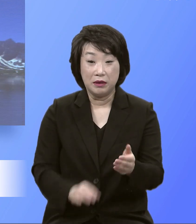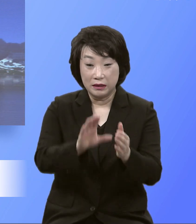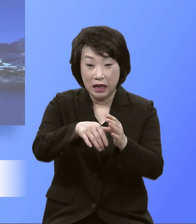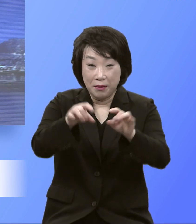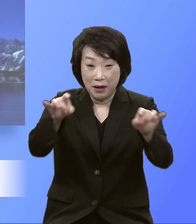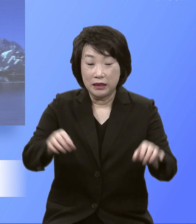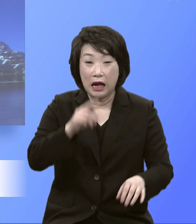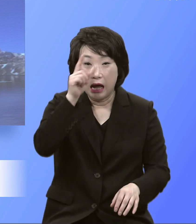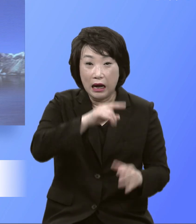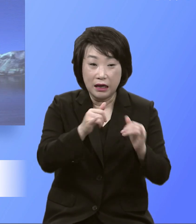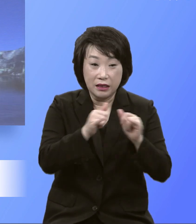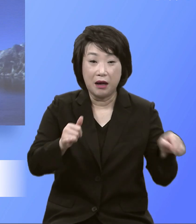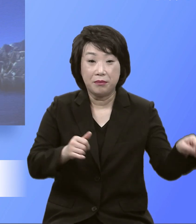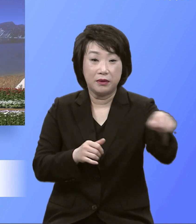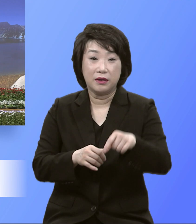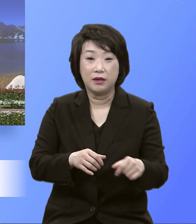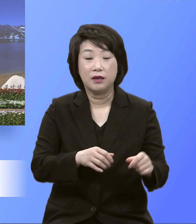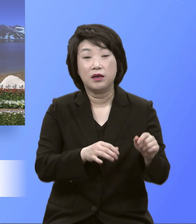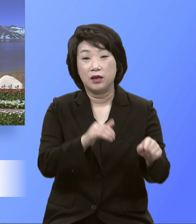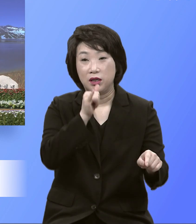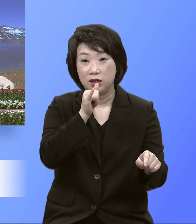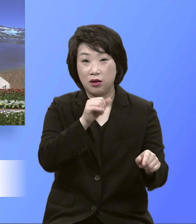때마다 악한 자들을 향해 말할 때,